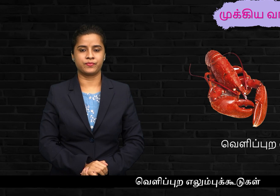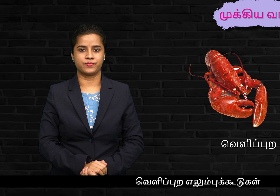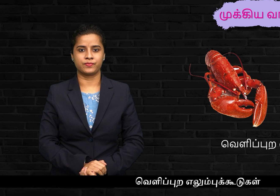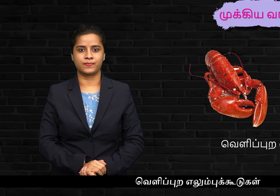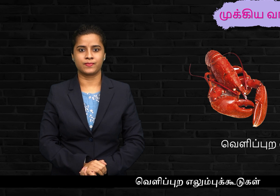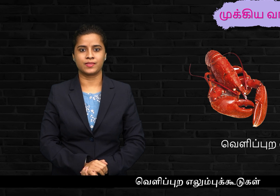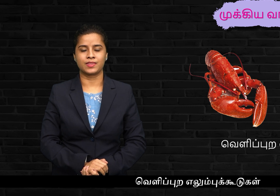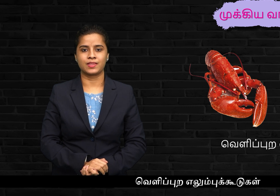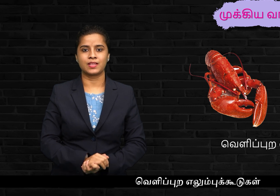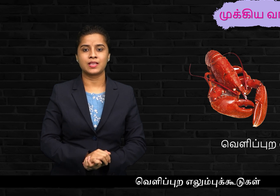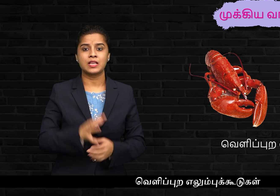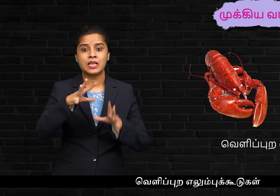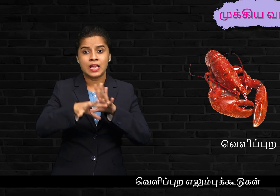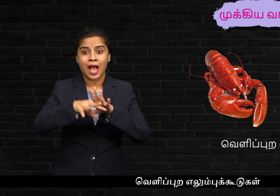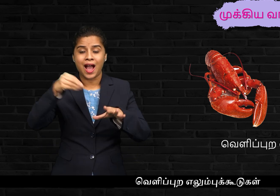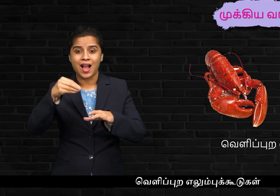வெளிப்புற எலும்புக்கூடுகள்,